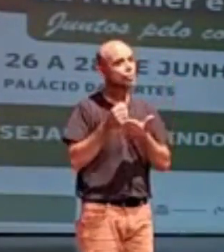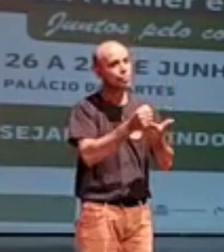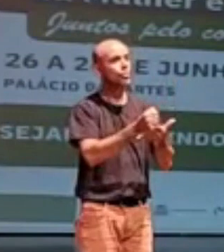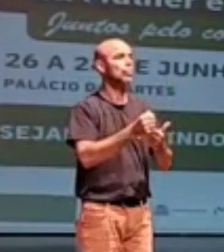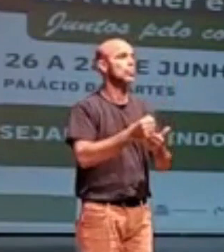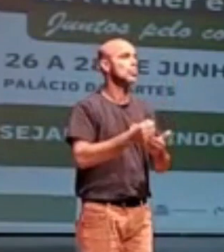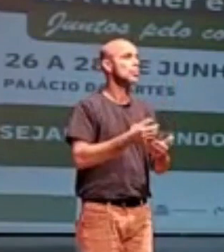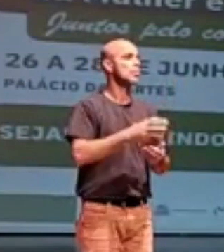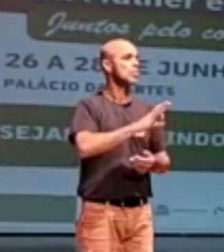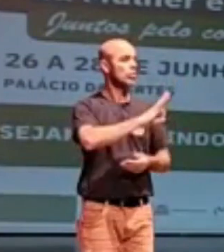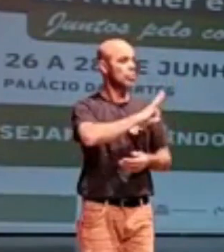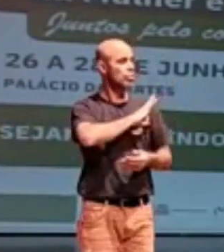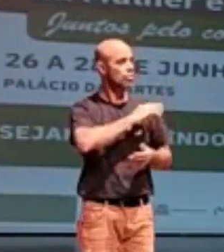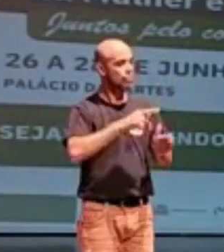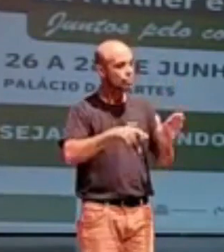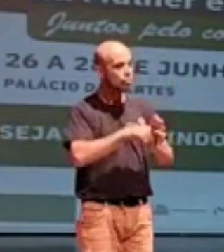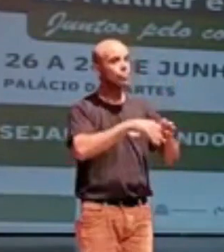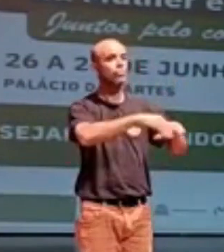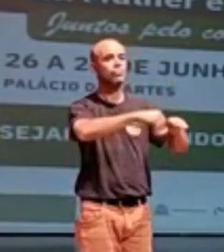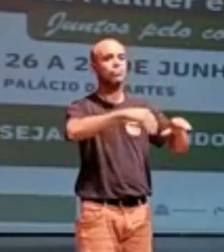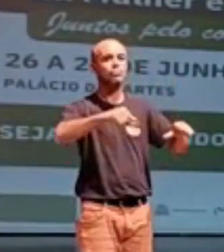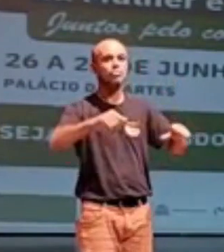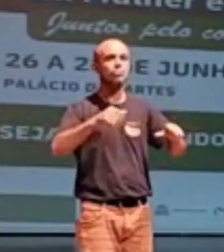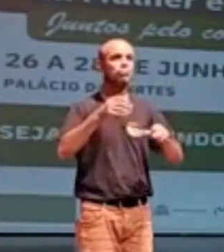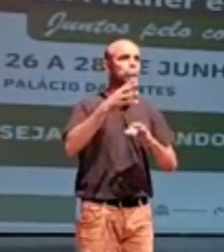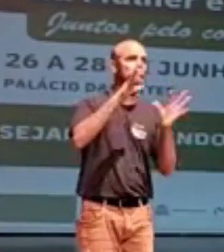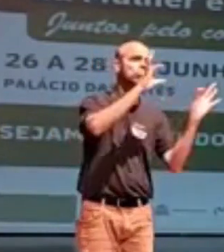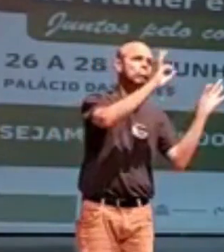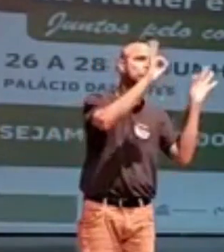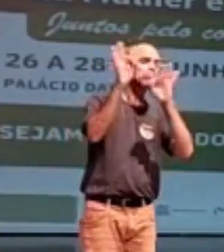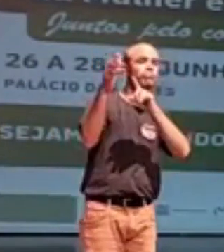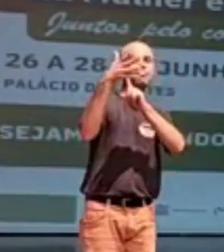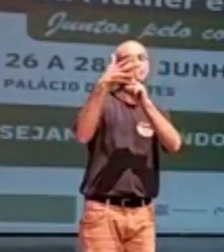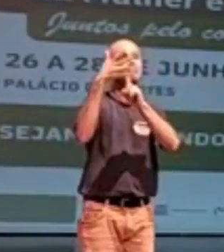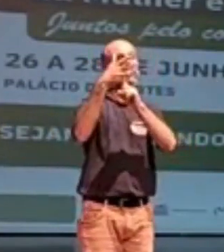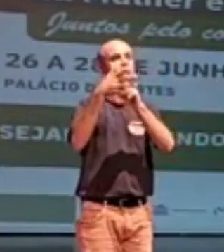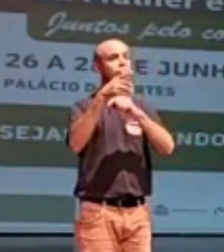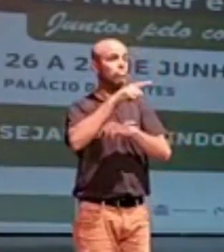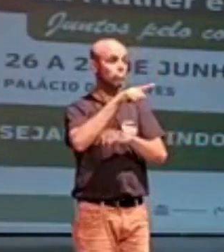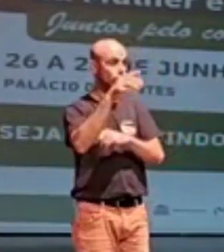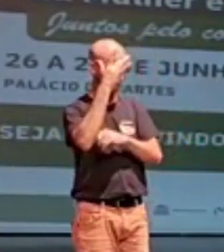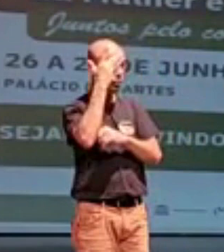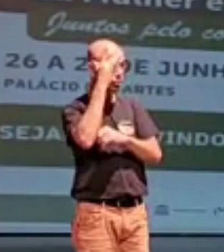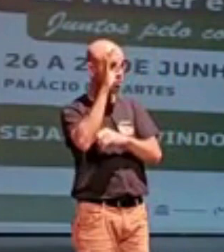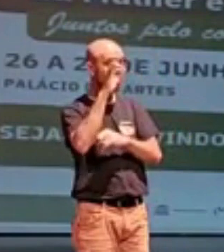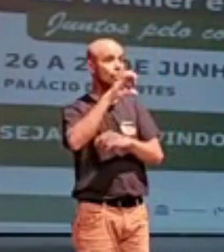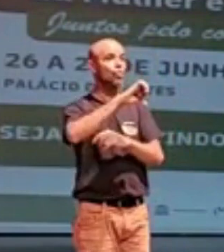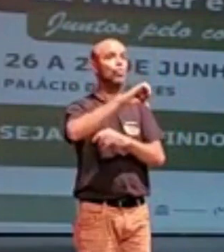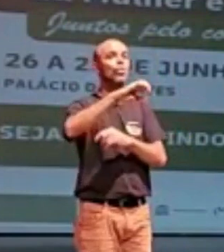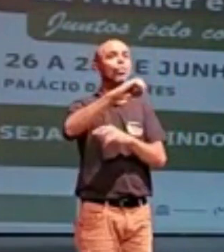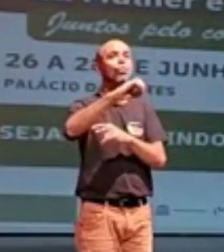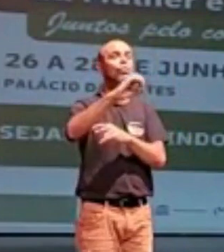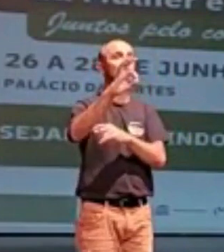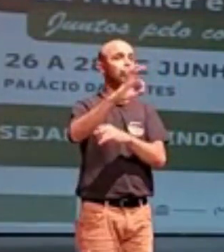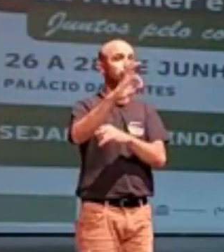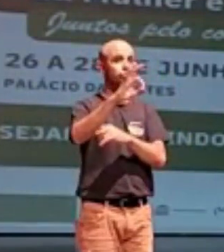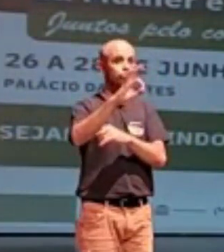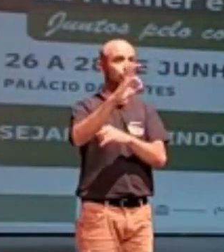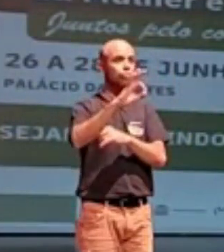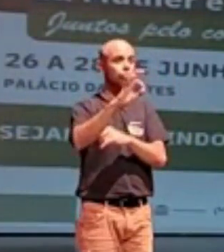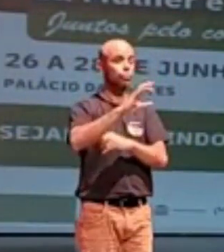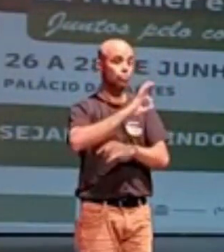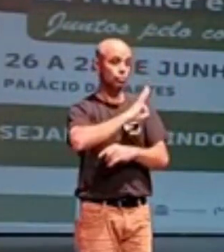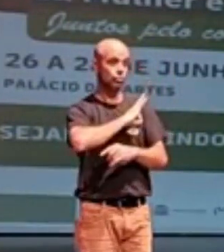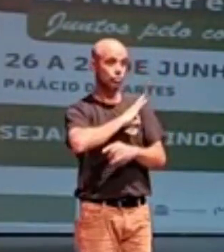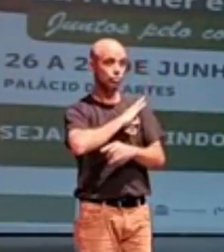alunos da Guarda Civil também para participar das palestras, porque, para quem não sabe, 90% dos